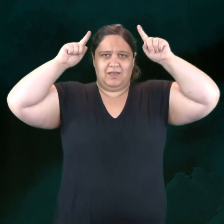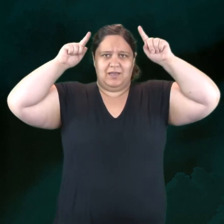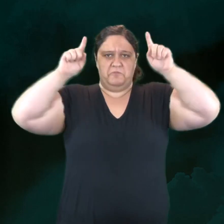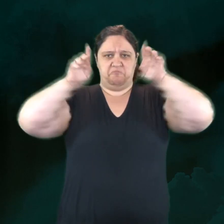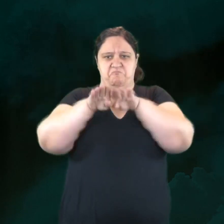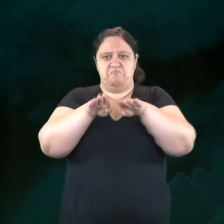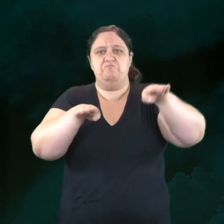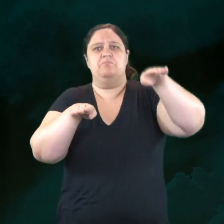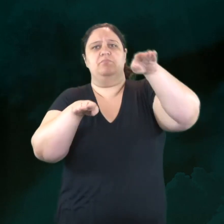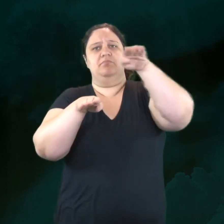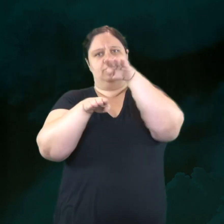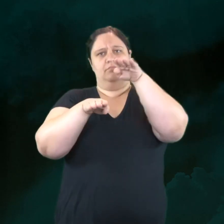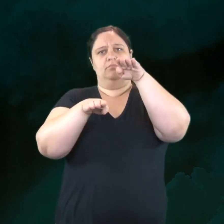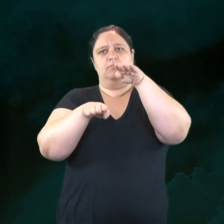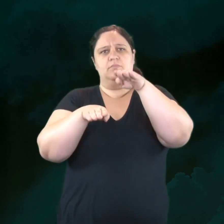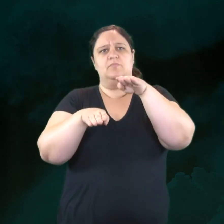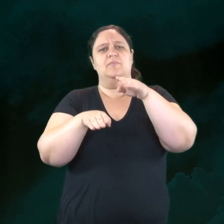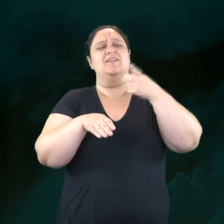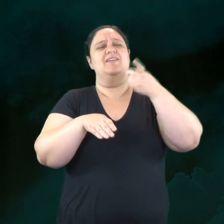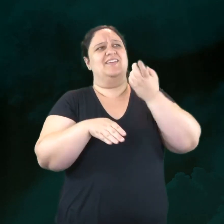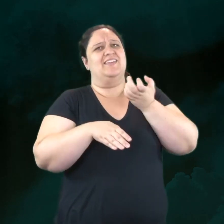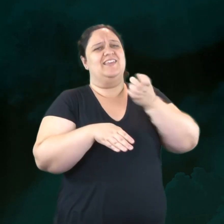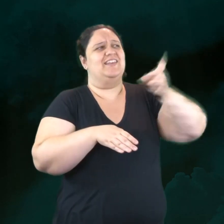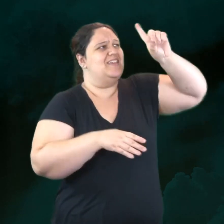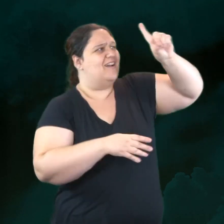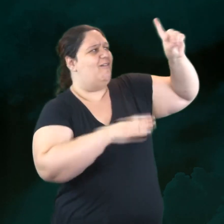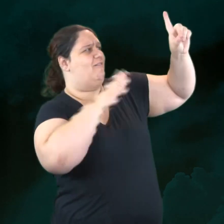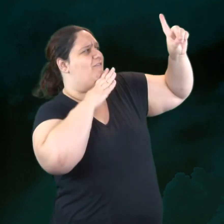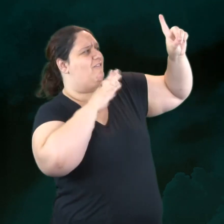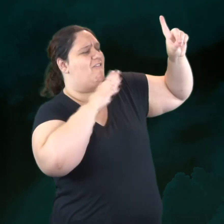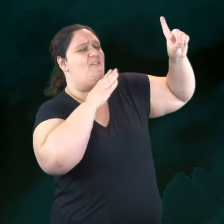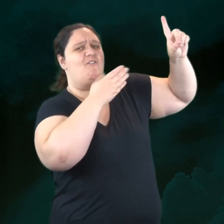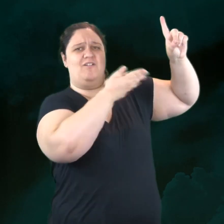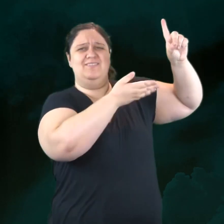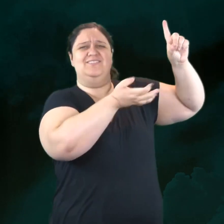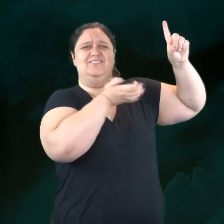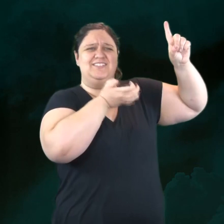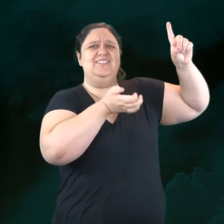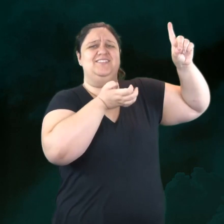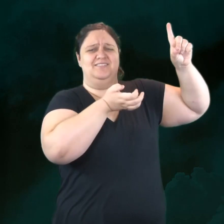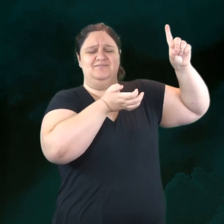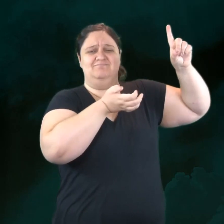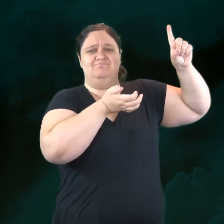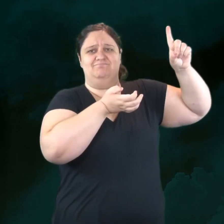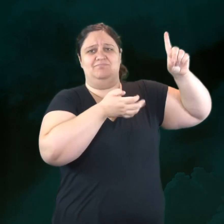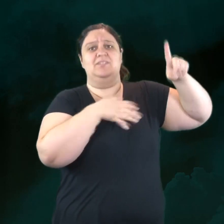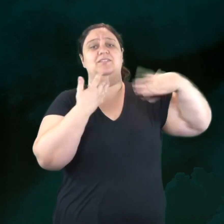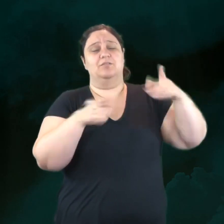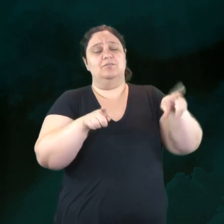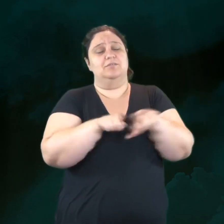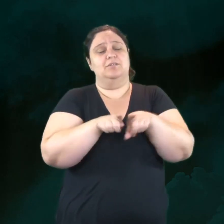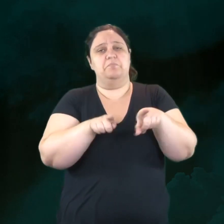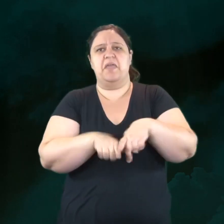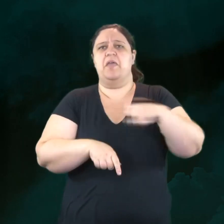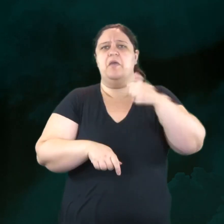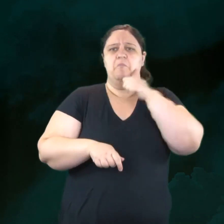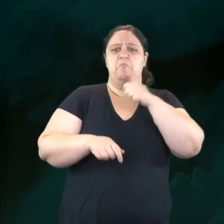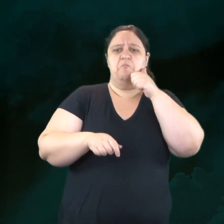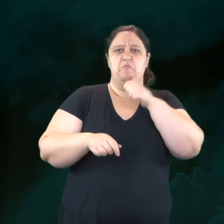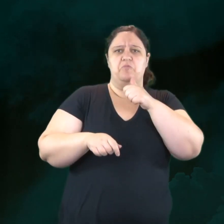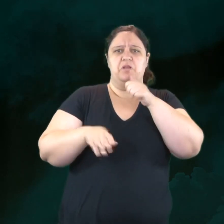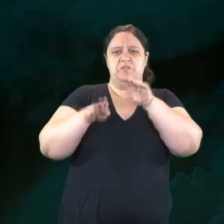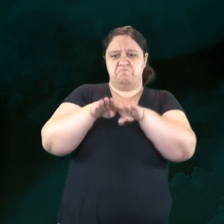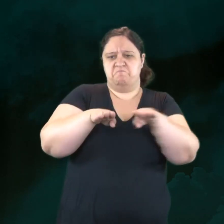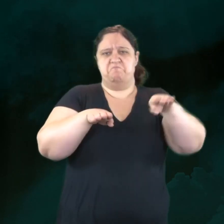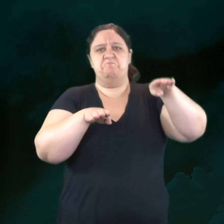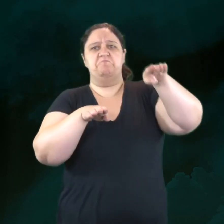dizer, eram gregos que buscavam a Deus, né? E muitas distintas mulheres, muitas mulheres